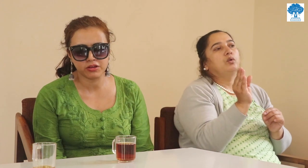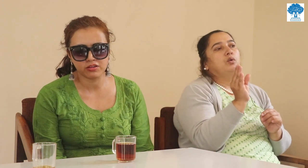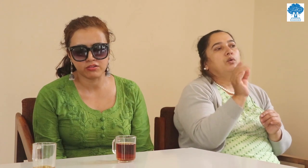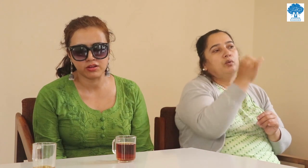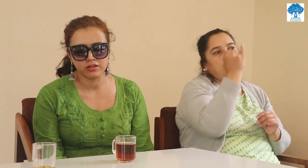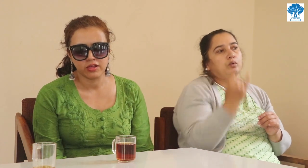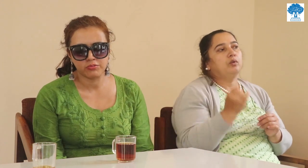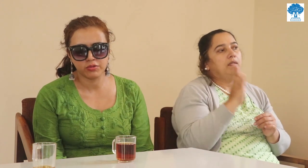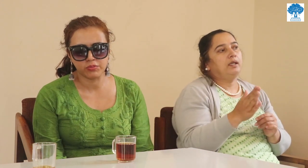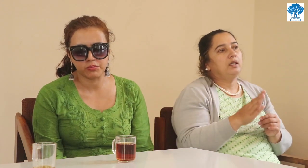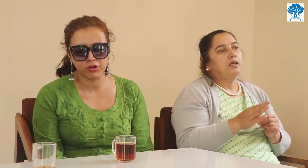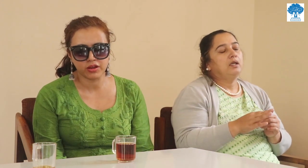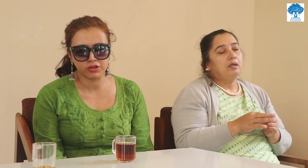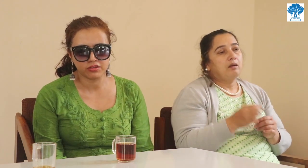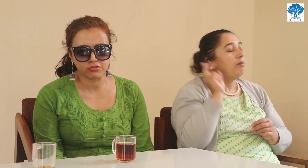अब